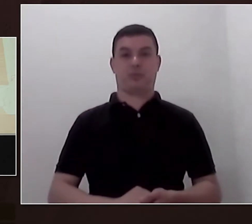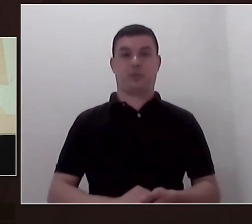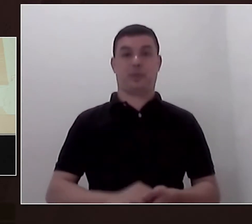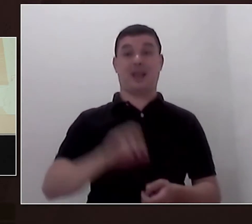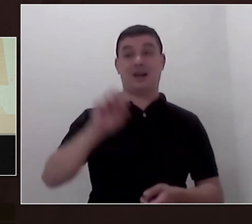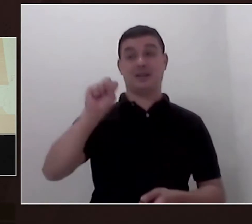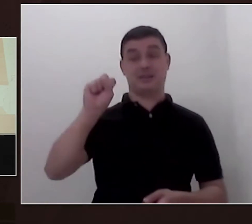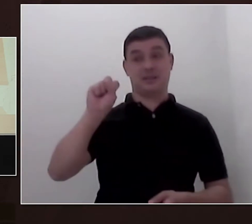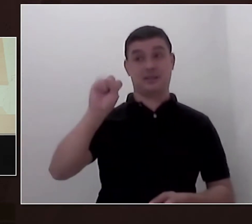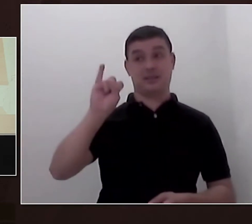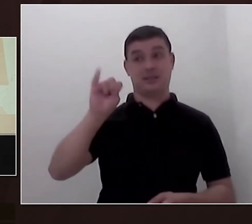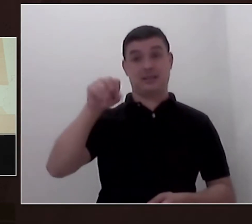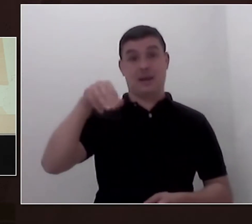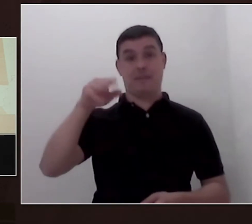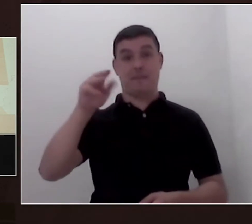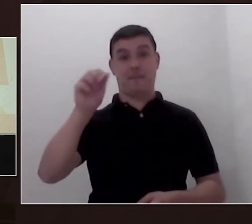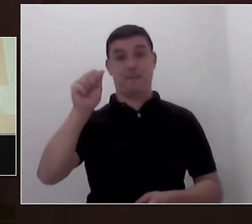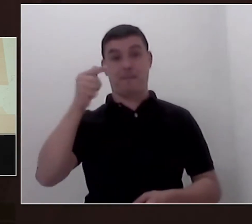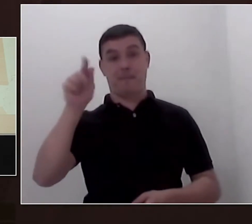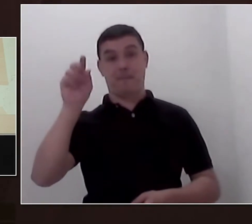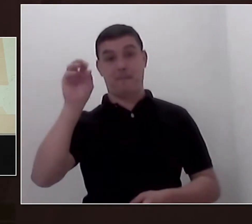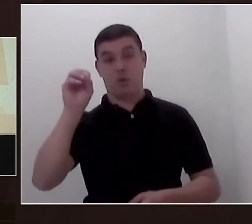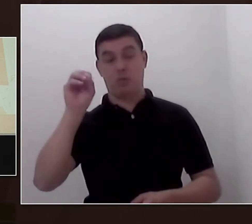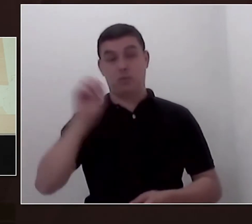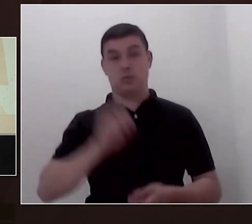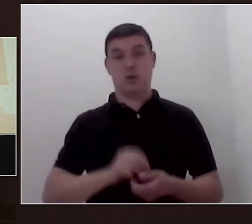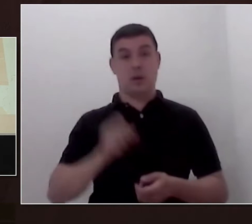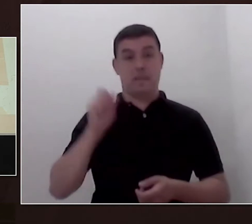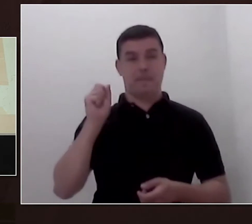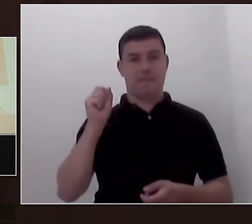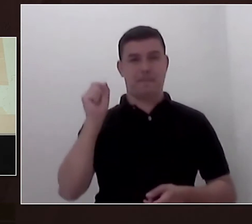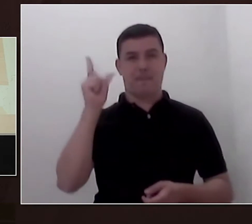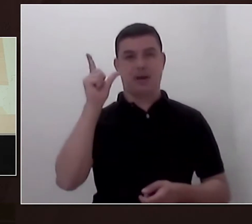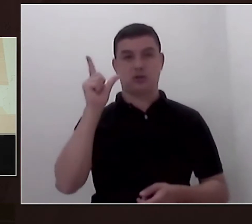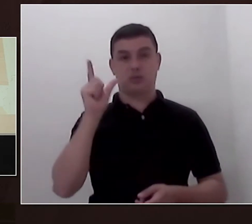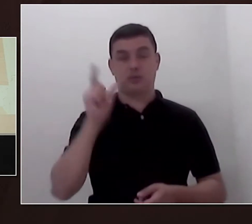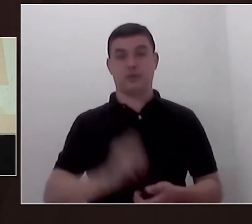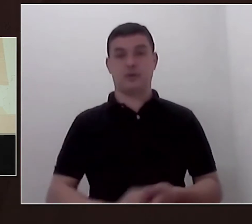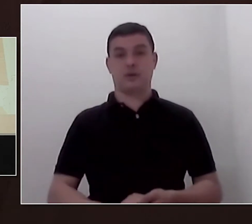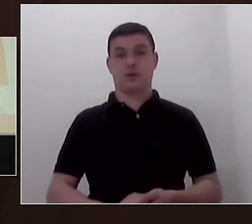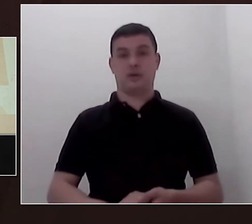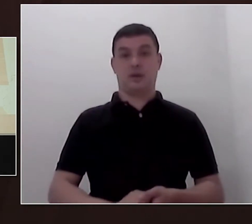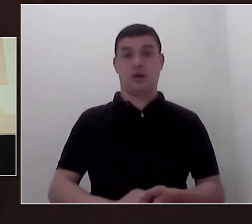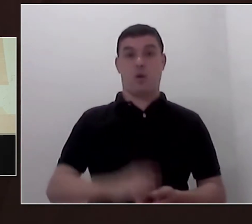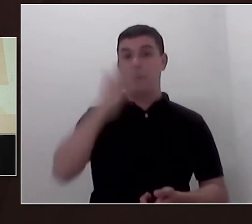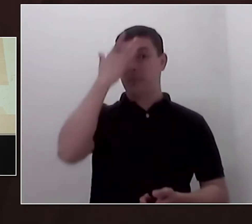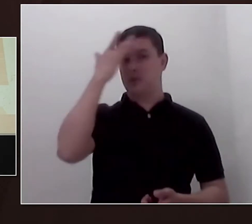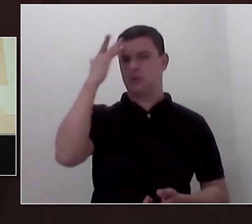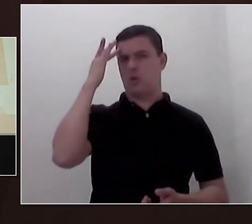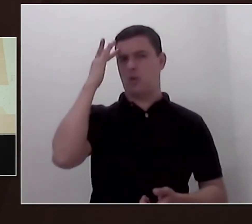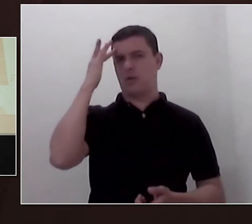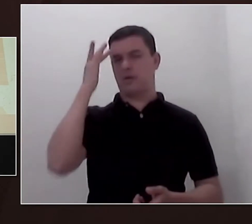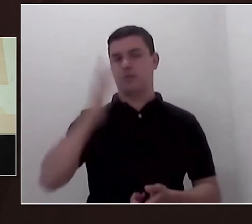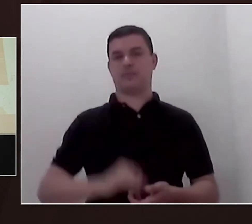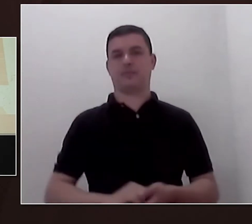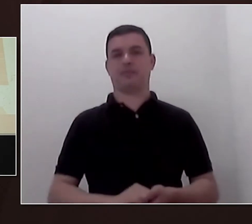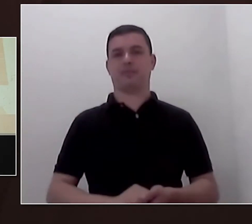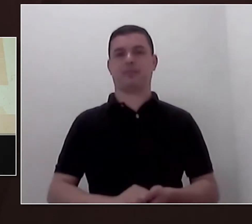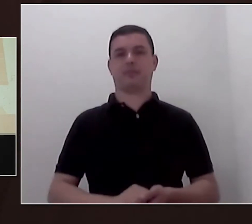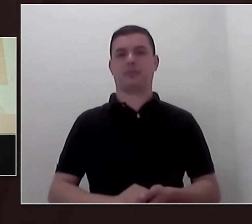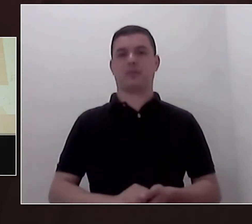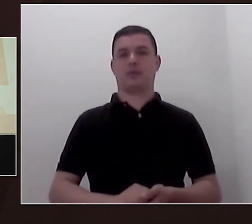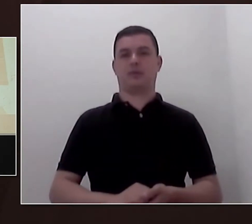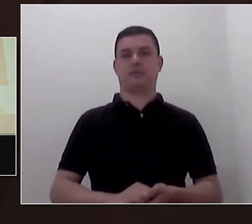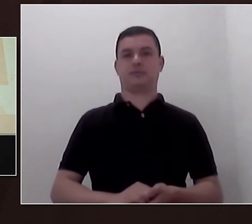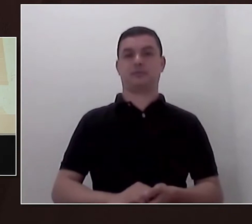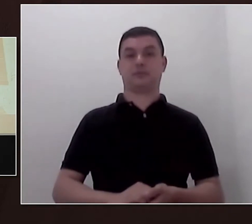o Mágico, ele era alguém, tá? Ele era, por que eu